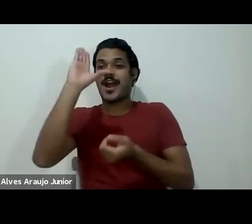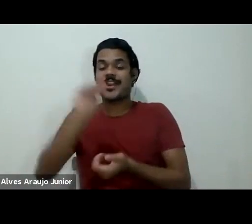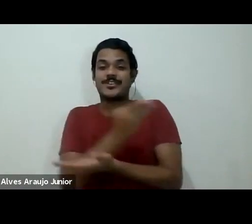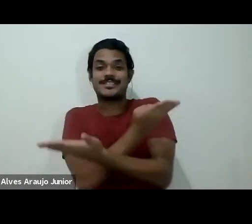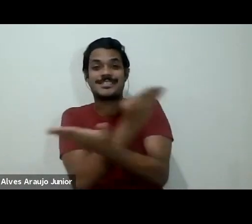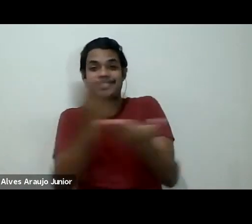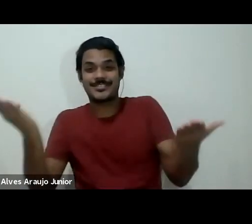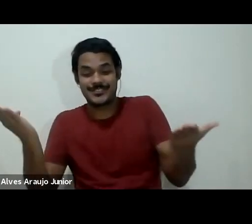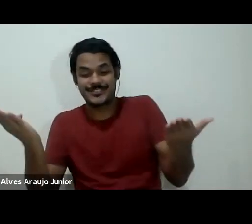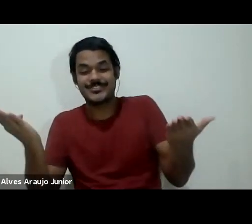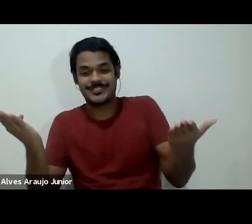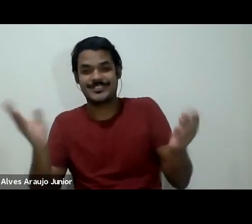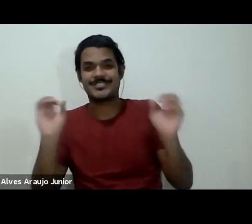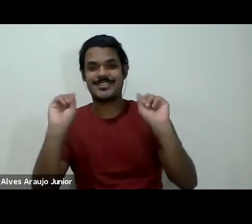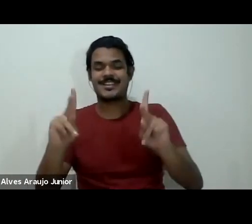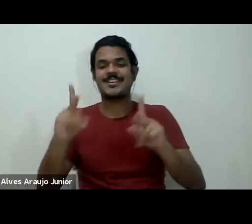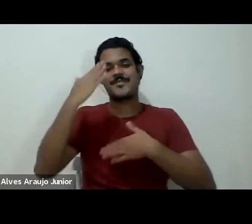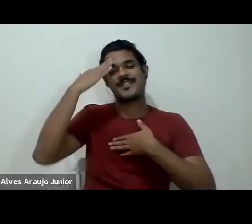todos, todas. Muito obrigada.